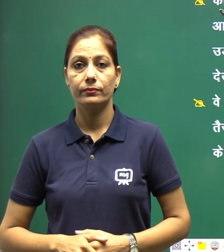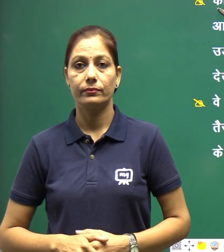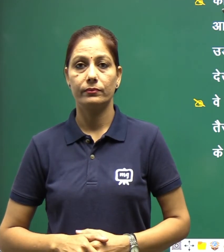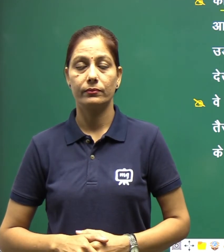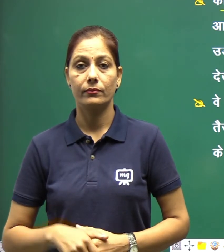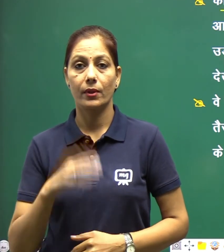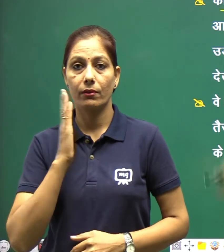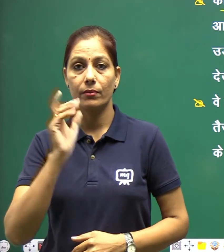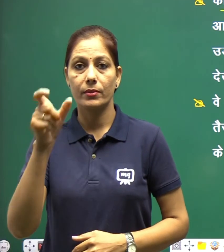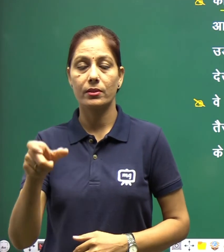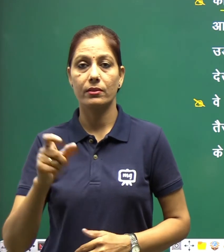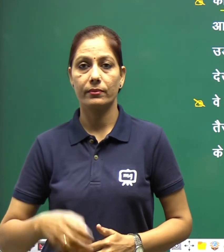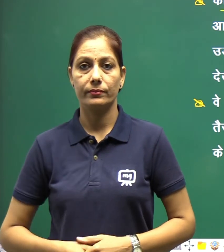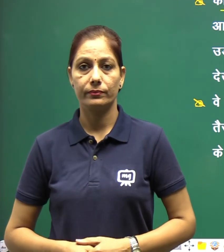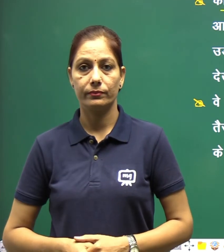कवि